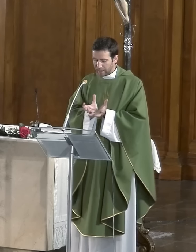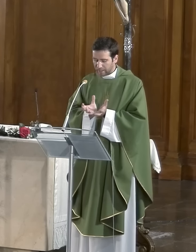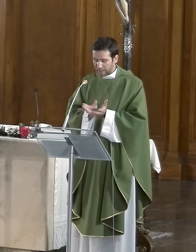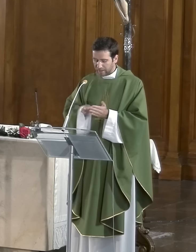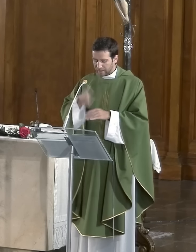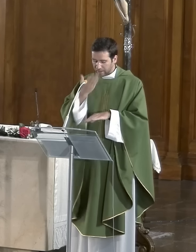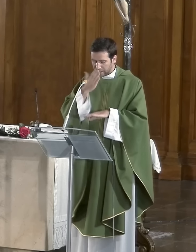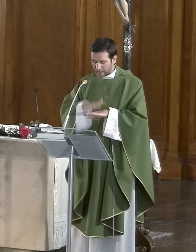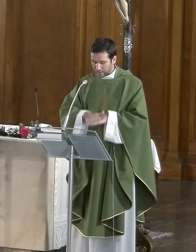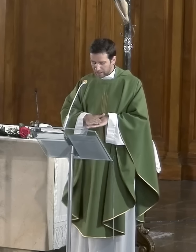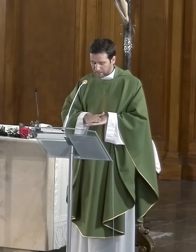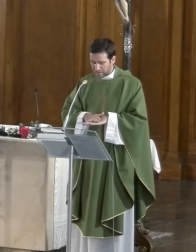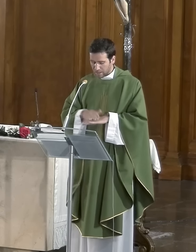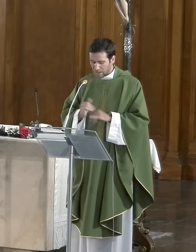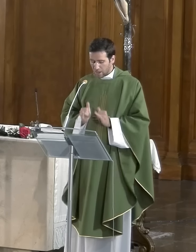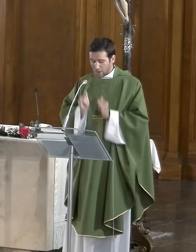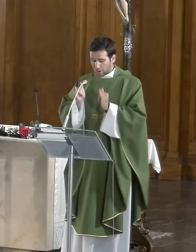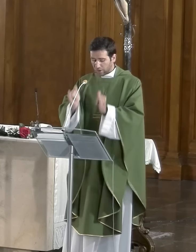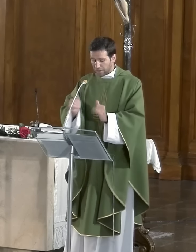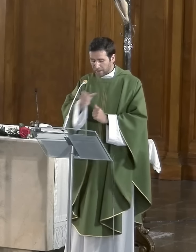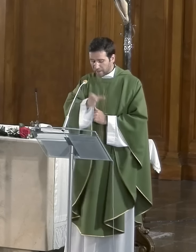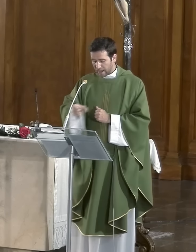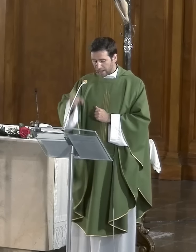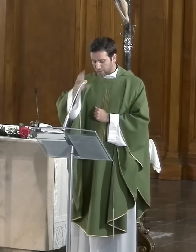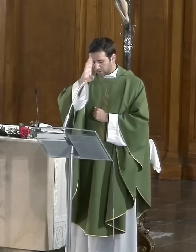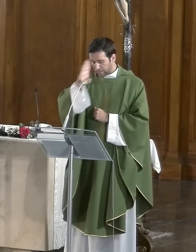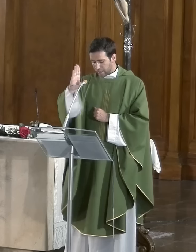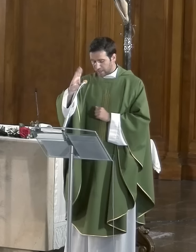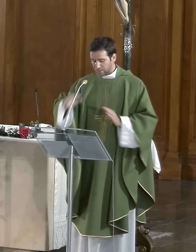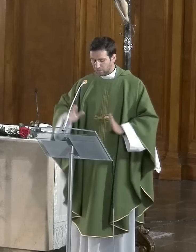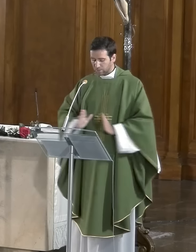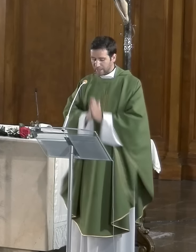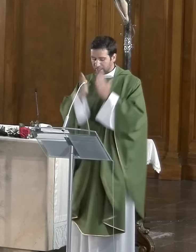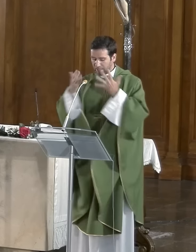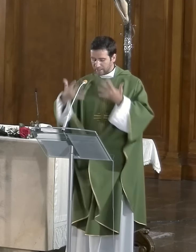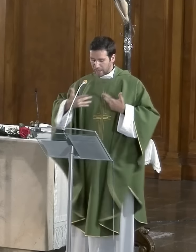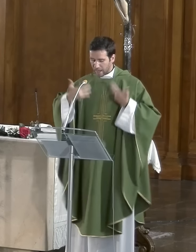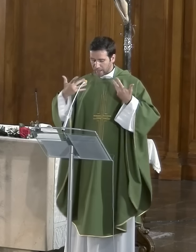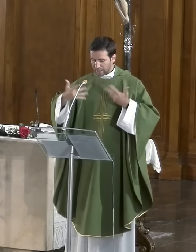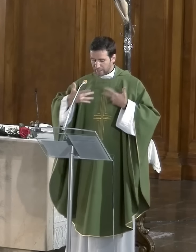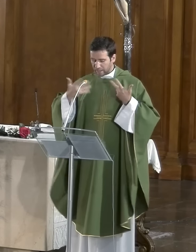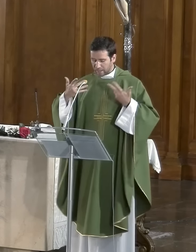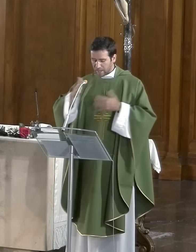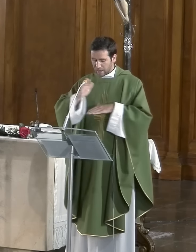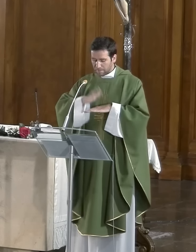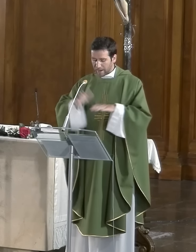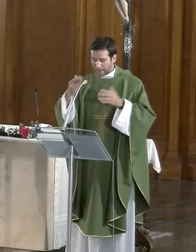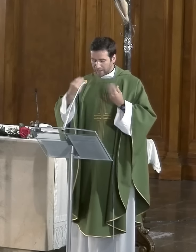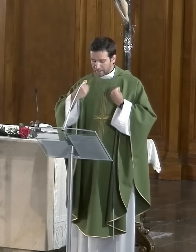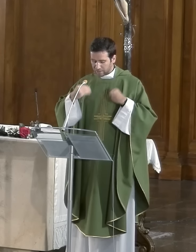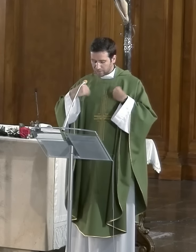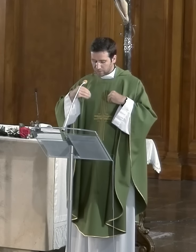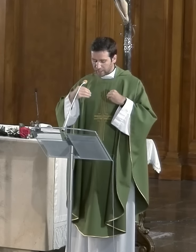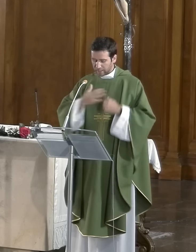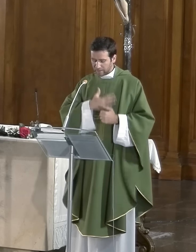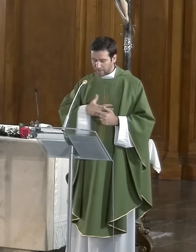humanidad caída, concede a tus fieles una santa alegría para que disfruten del